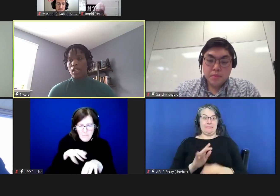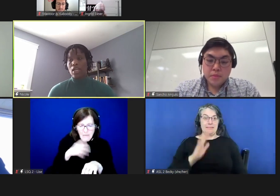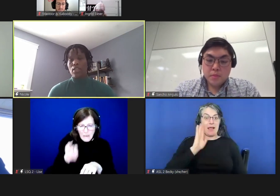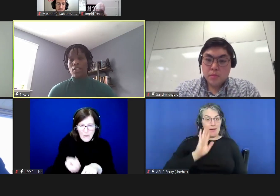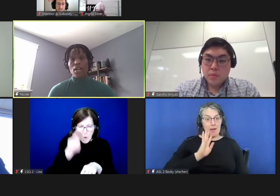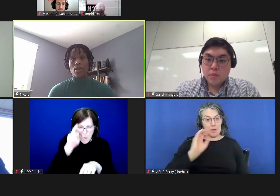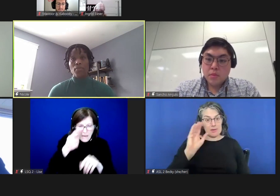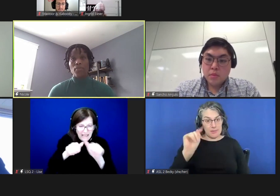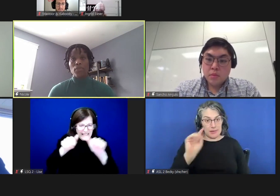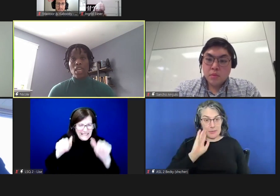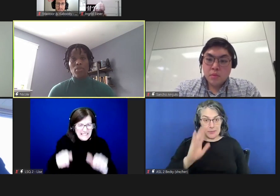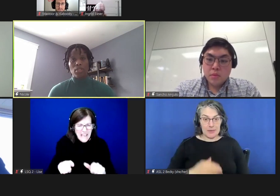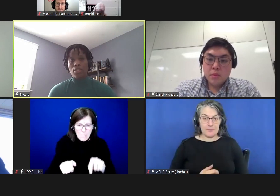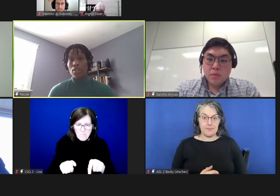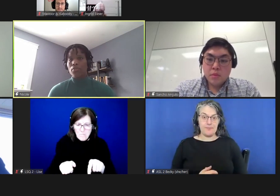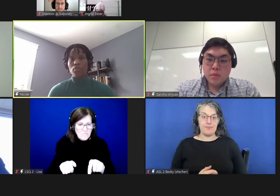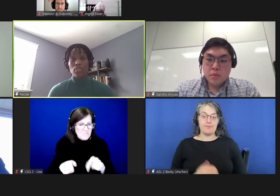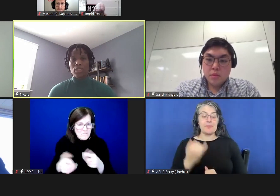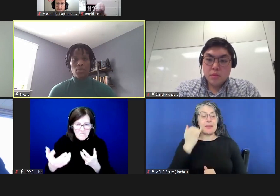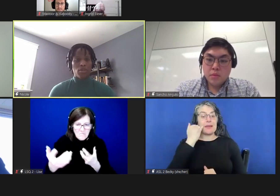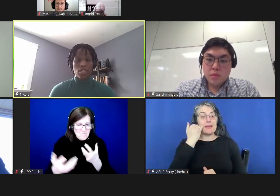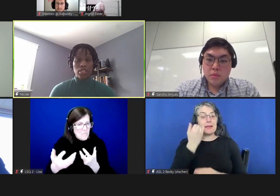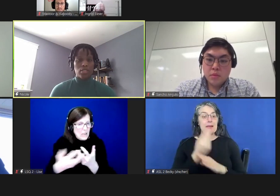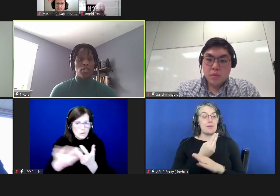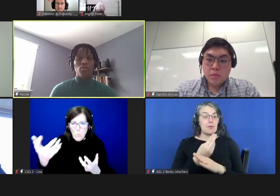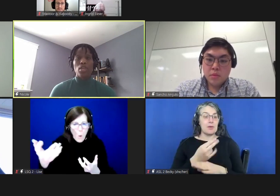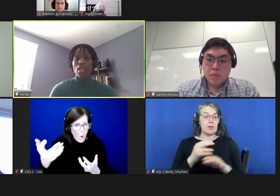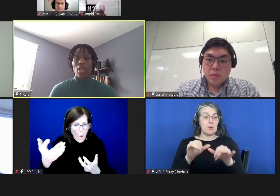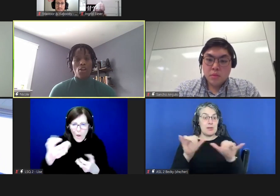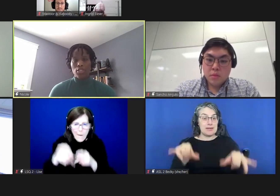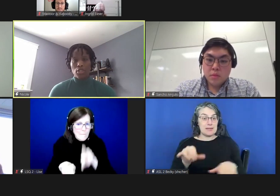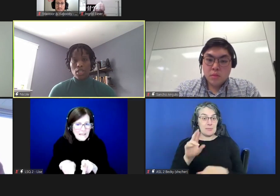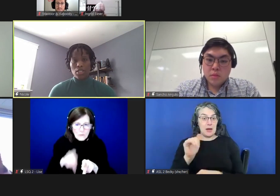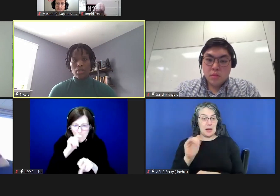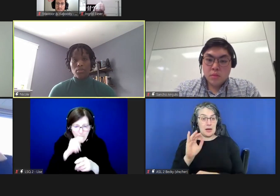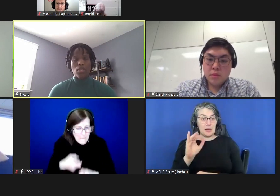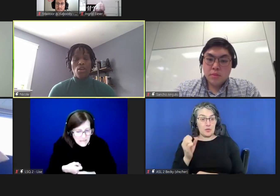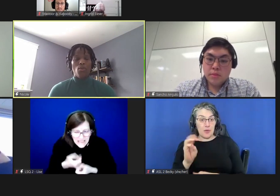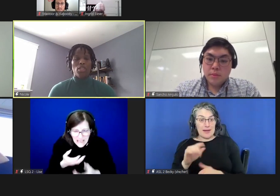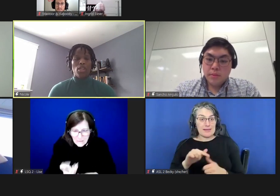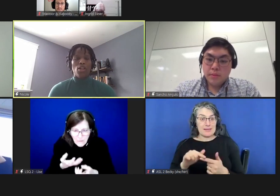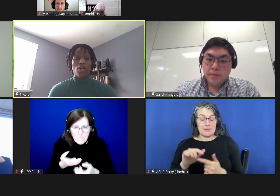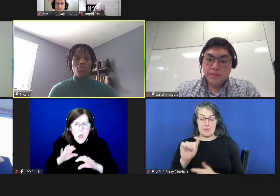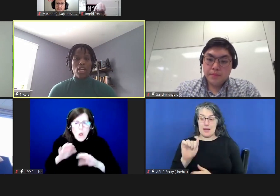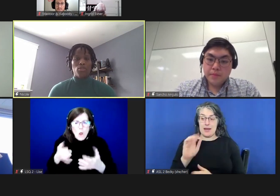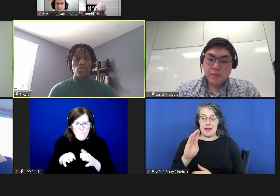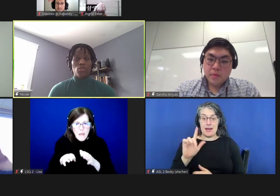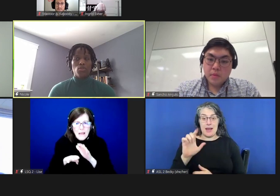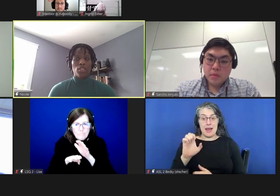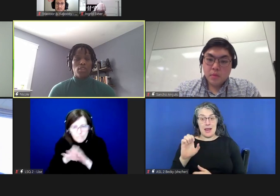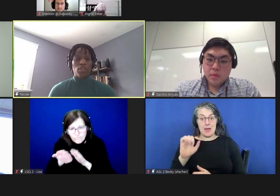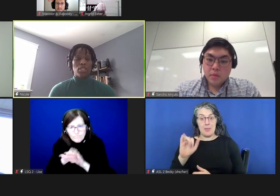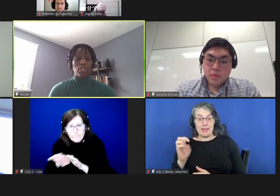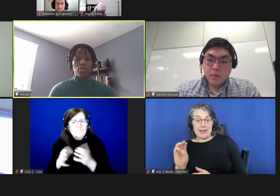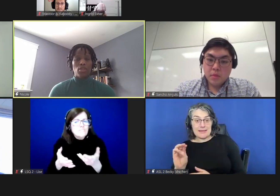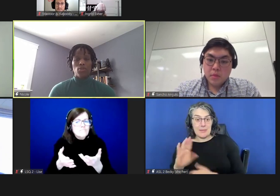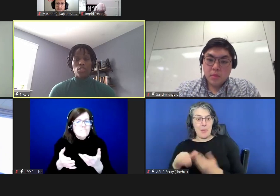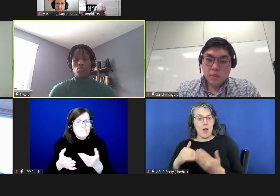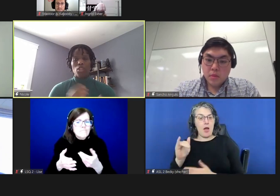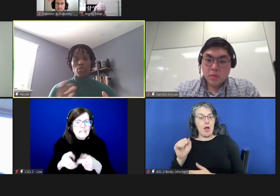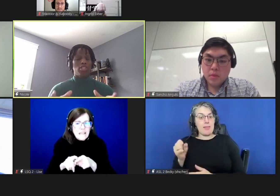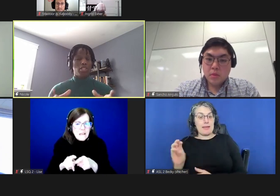s'épanouir. Donc, lorsqu'on parle de racisme systémique, de ce qu'on